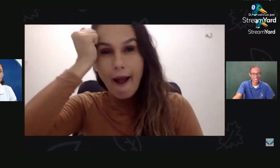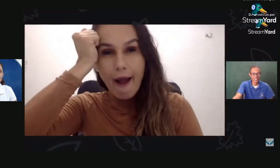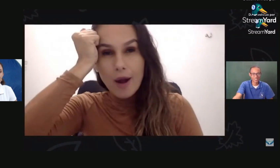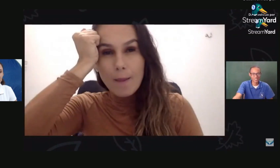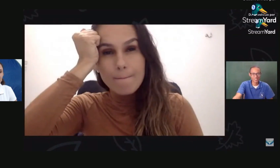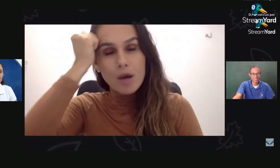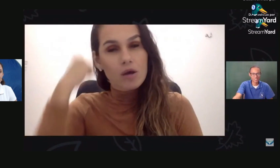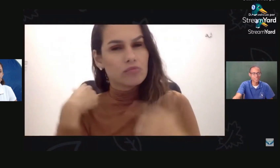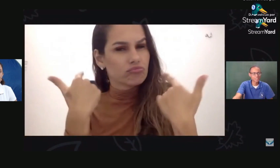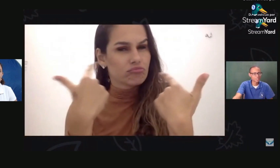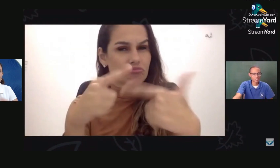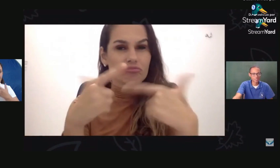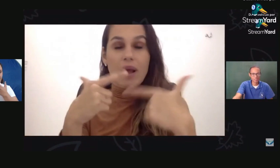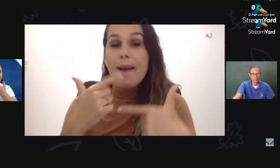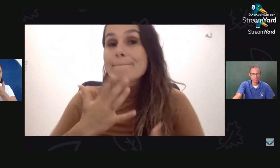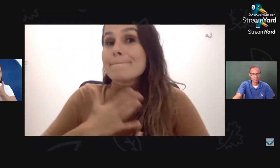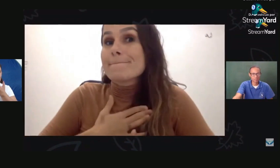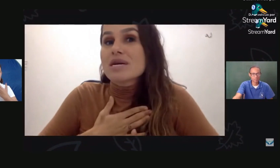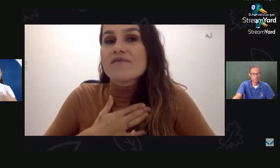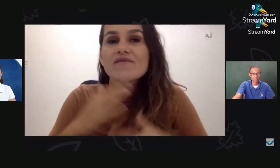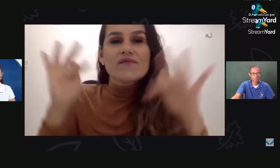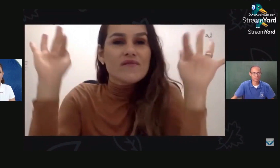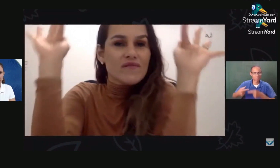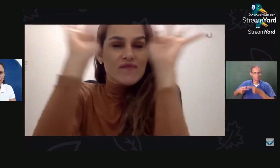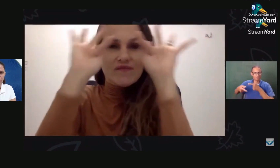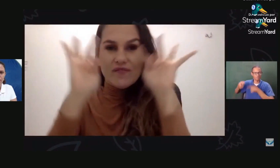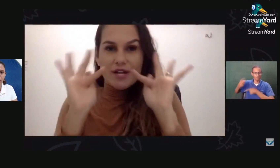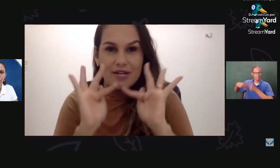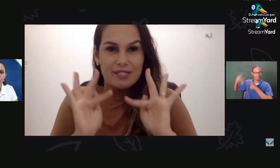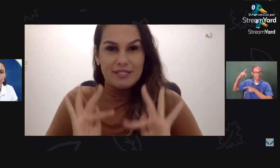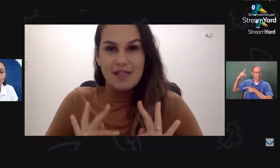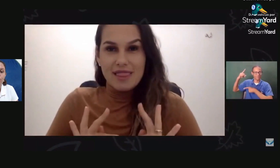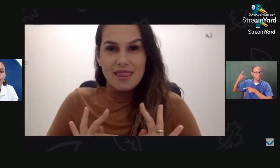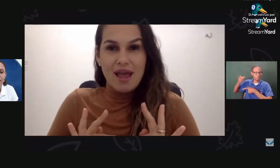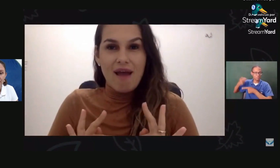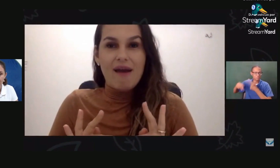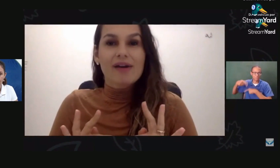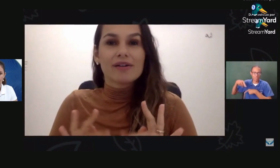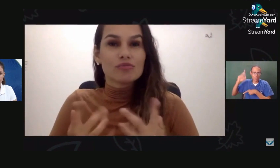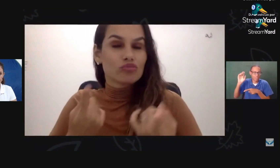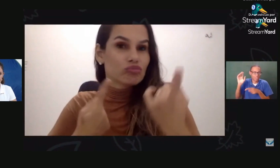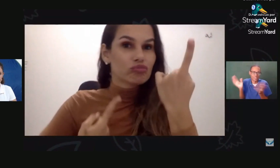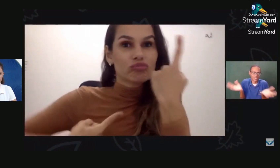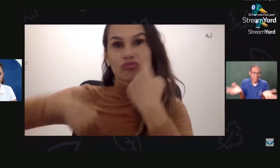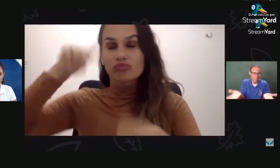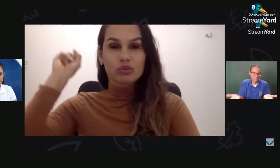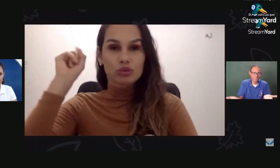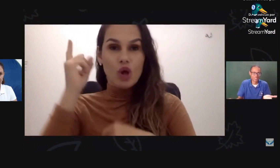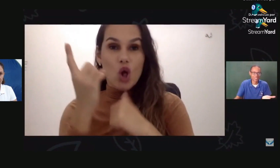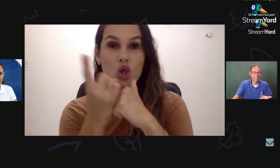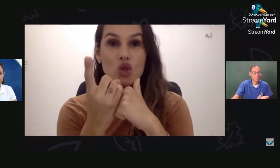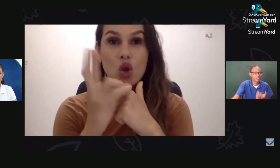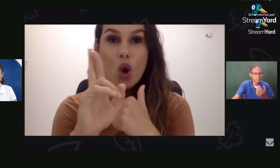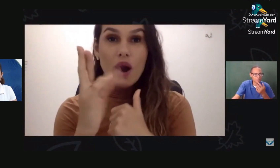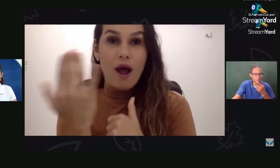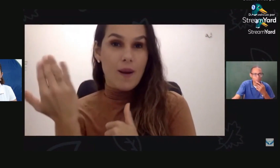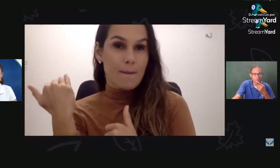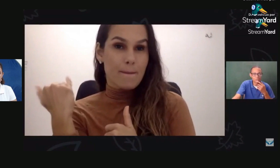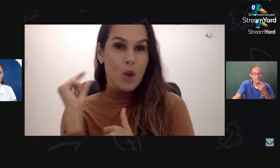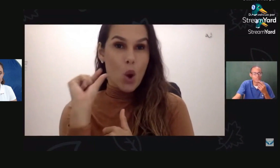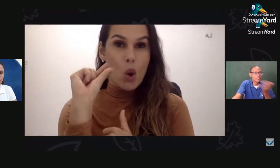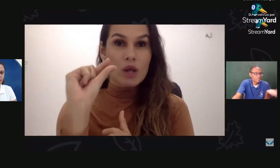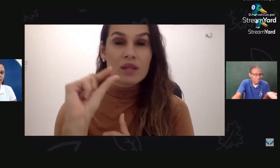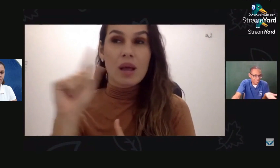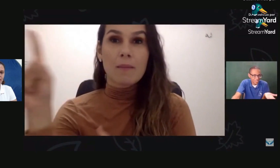a importância da língua de sinais. Eu não tenho arrependimento algum, hoje eu sou feliz com isso, né?